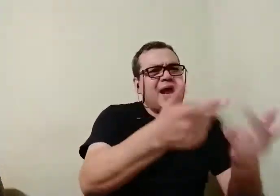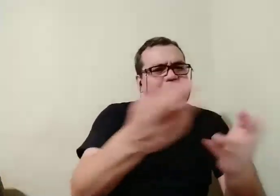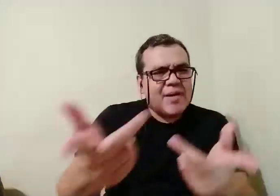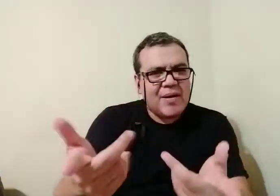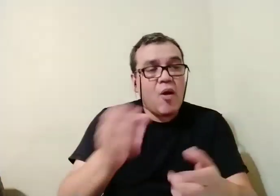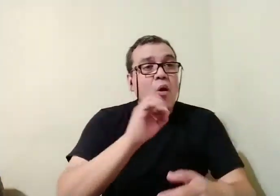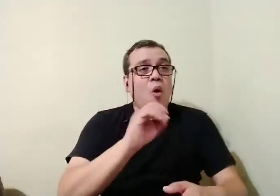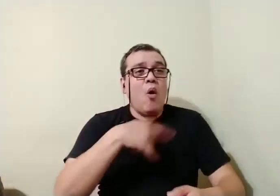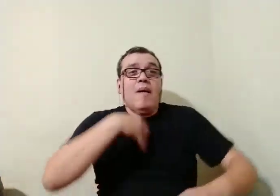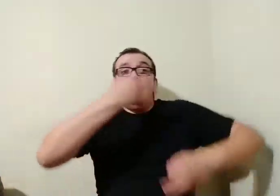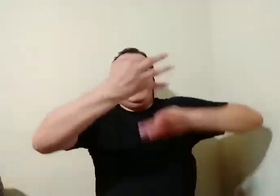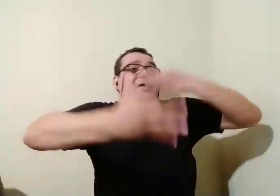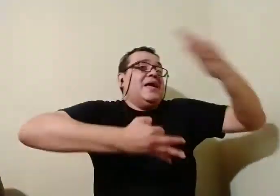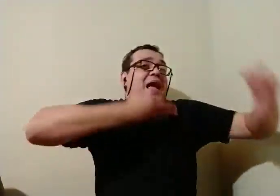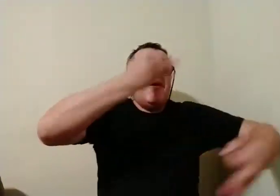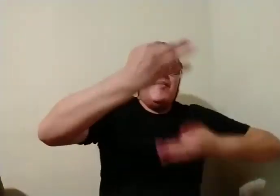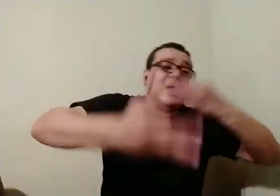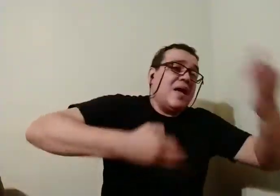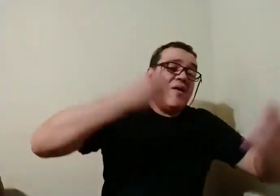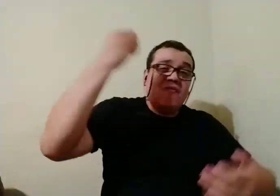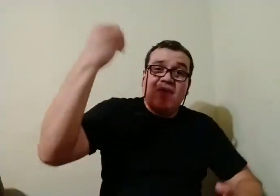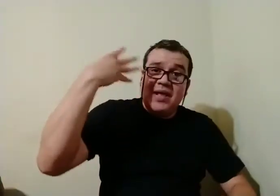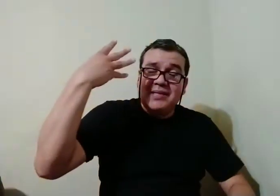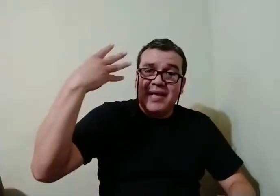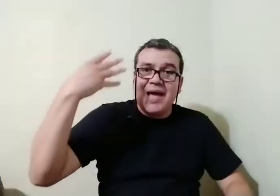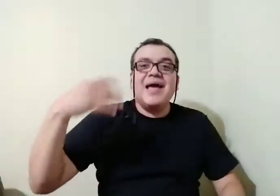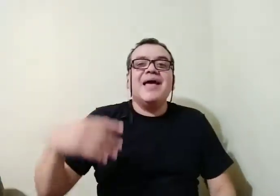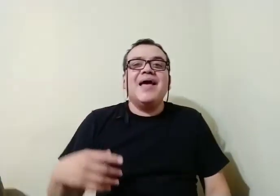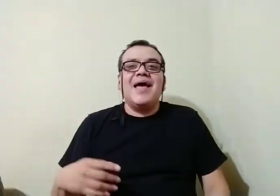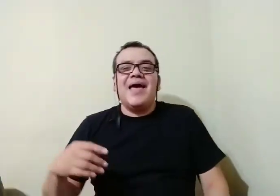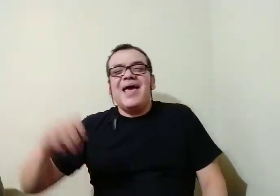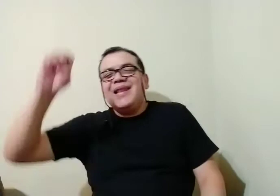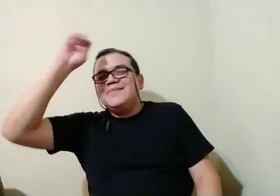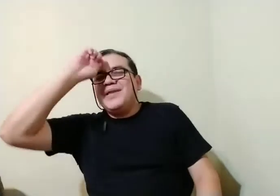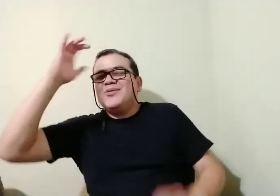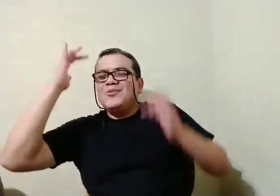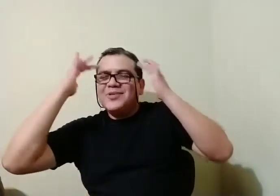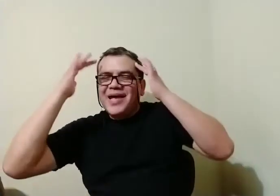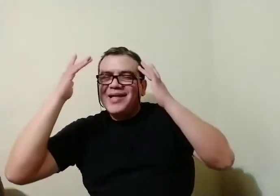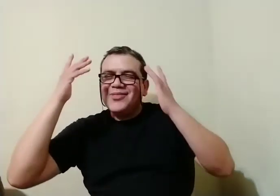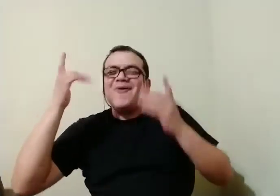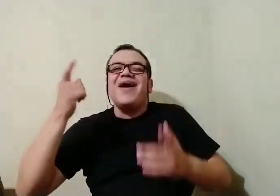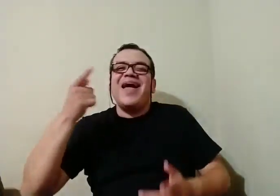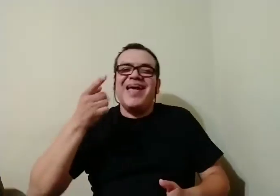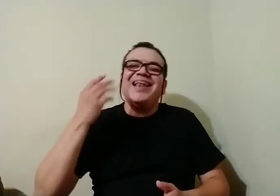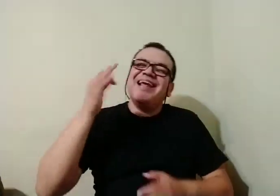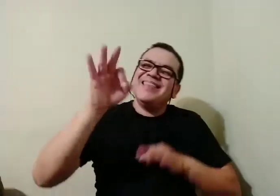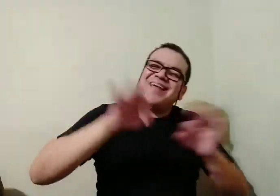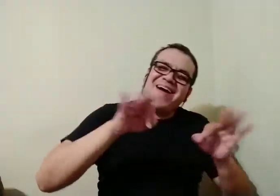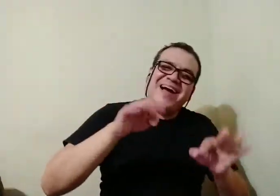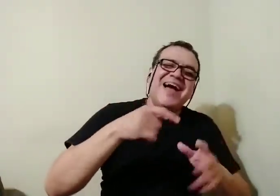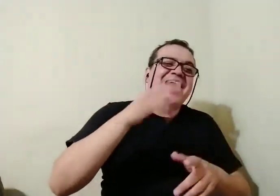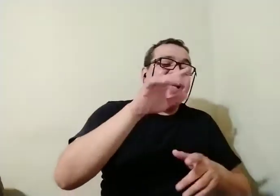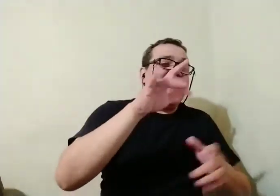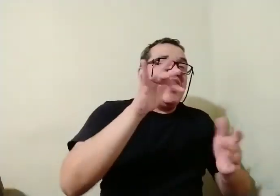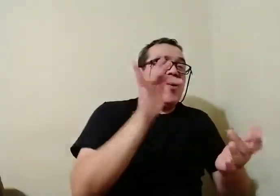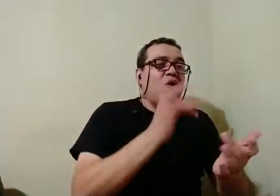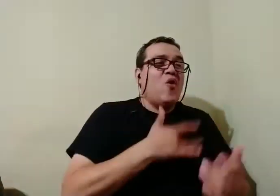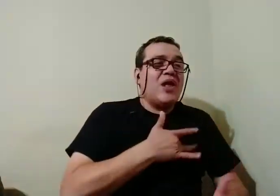evangelismo. Él continuará trabajando en el corazón del individuo mucho después de que